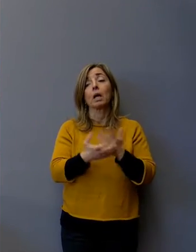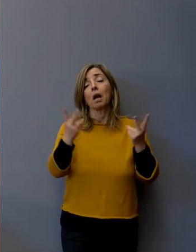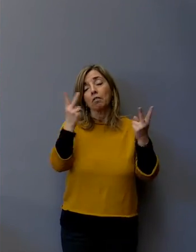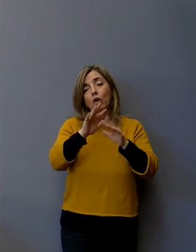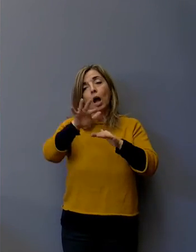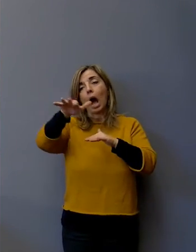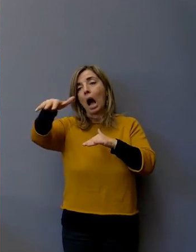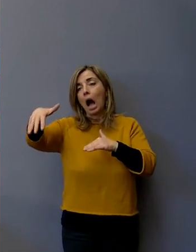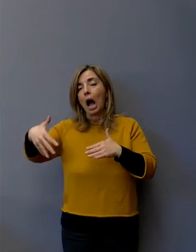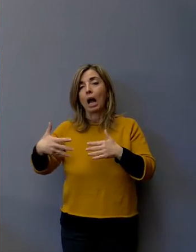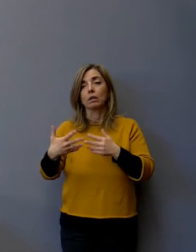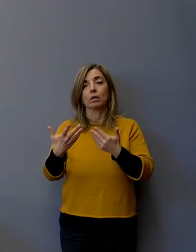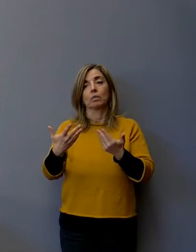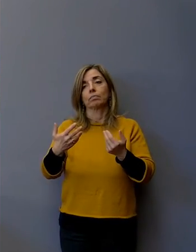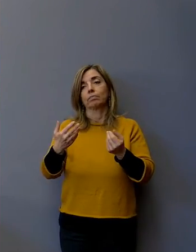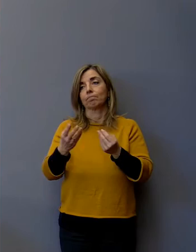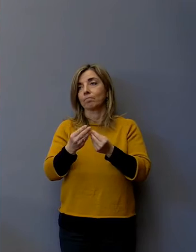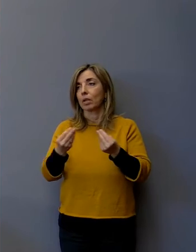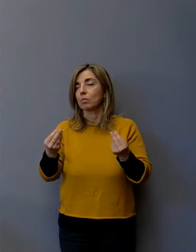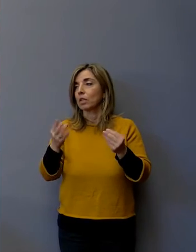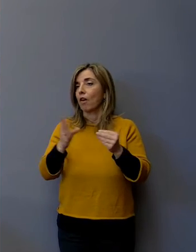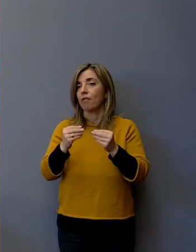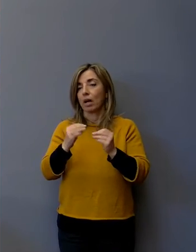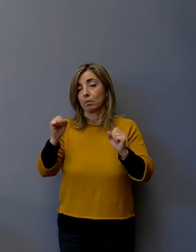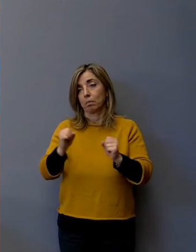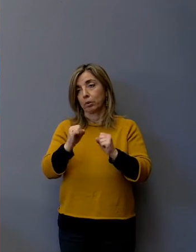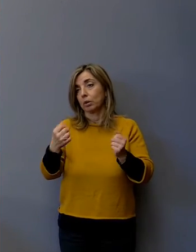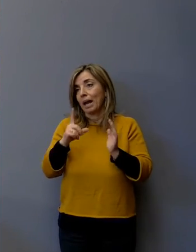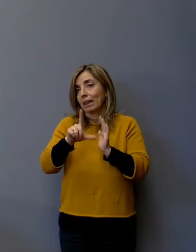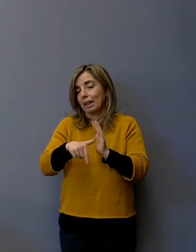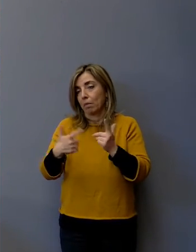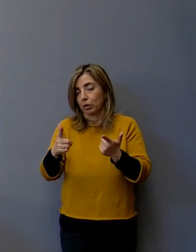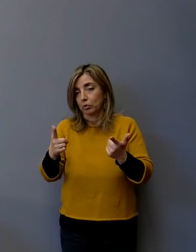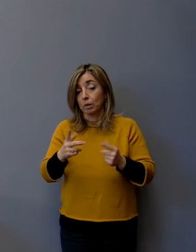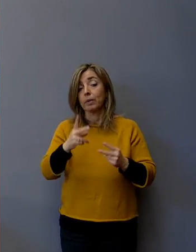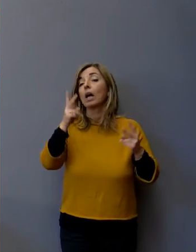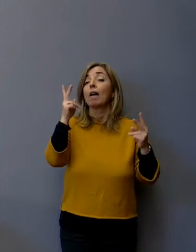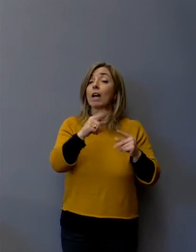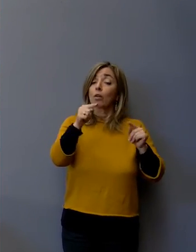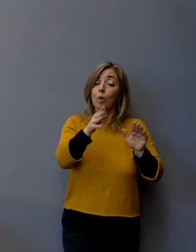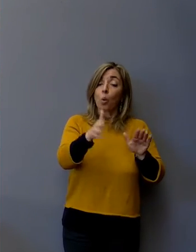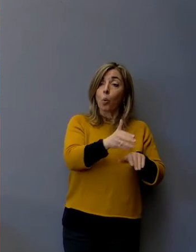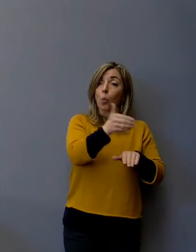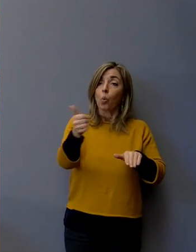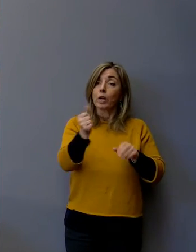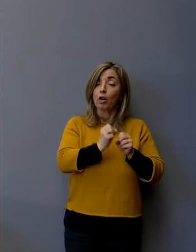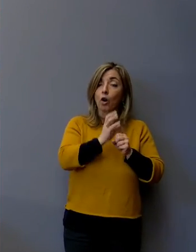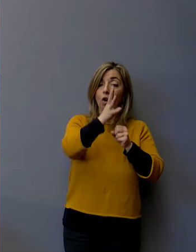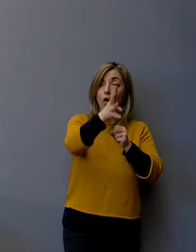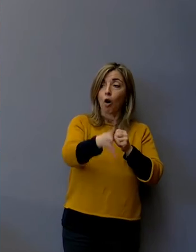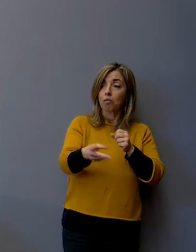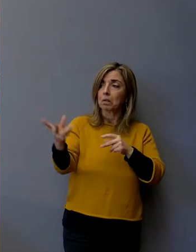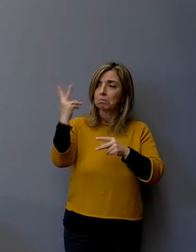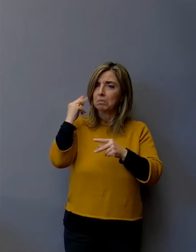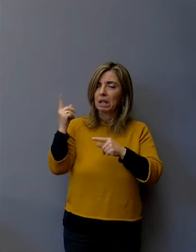ricordando e queste osservazioni dopo un anno di covi mi lasciano veramente molto molto perplesso per una ragione perché